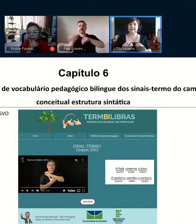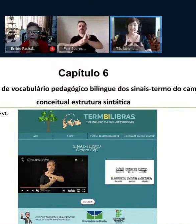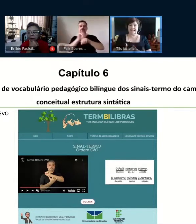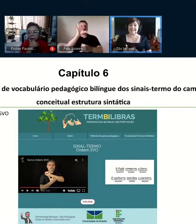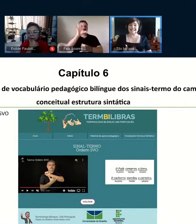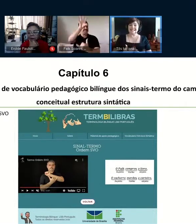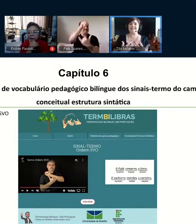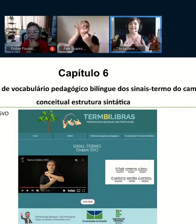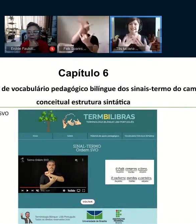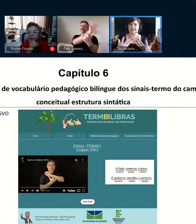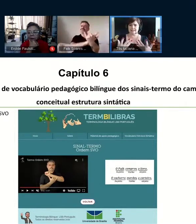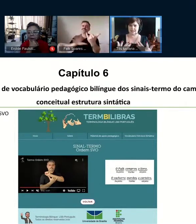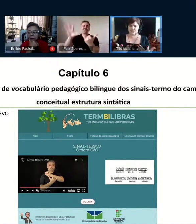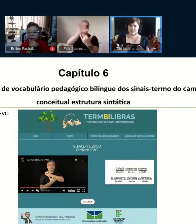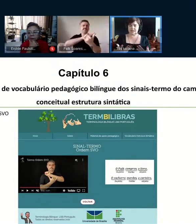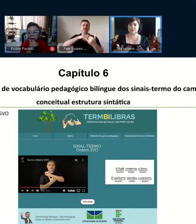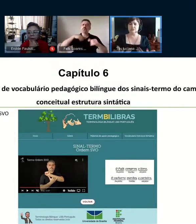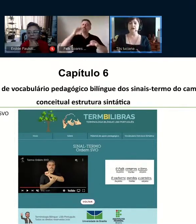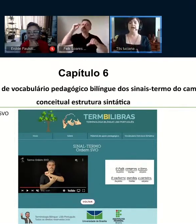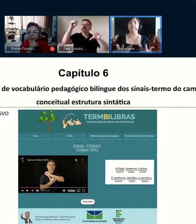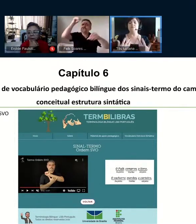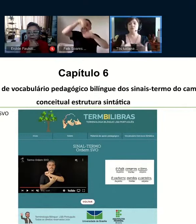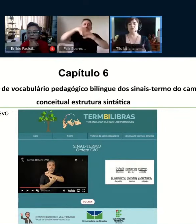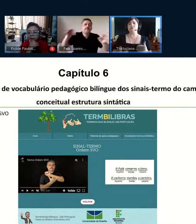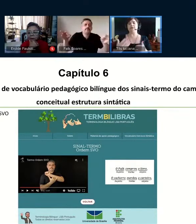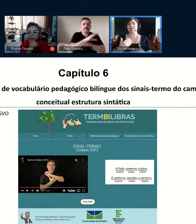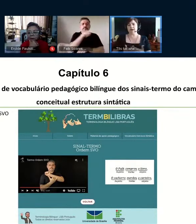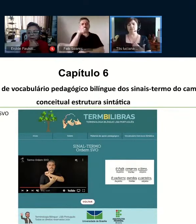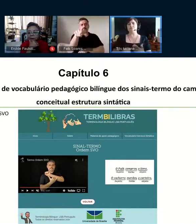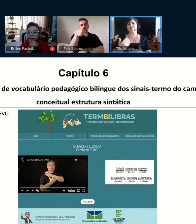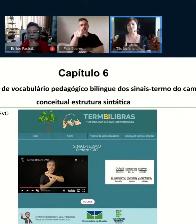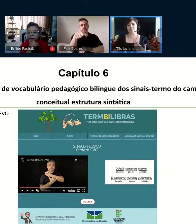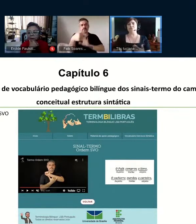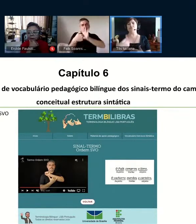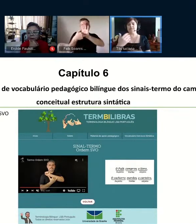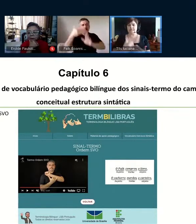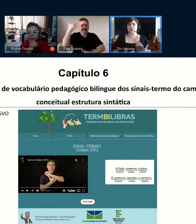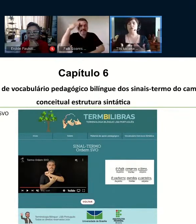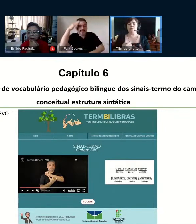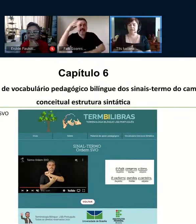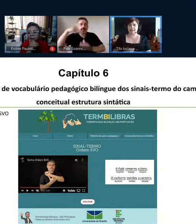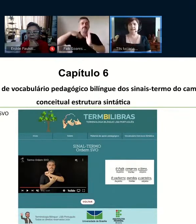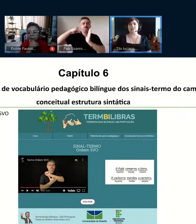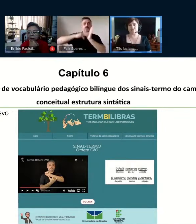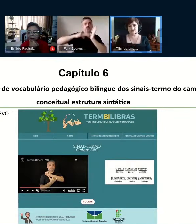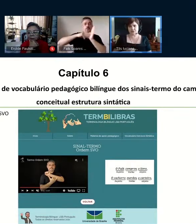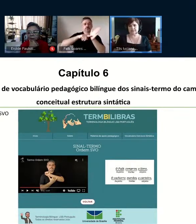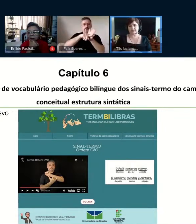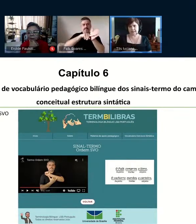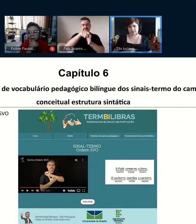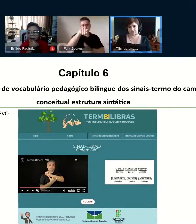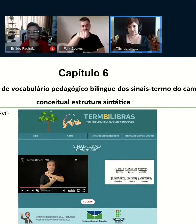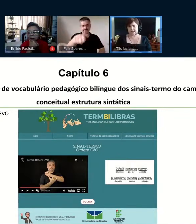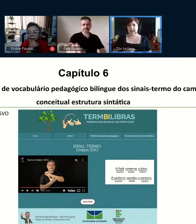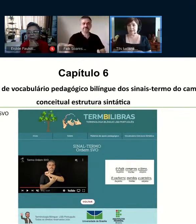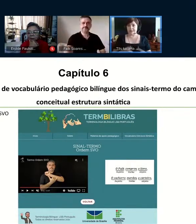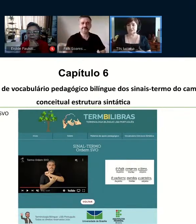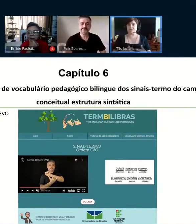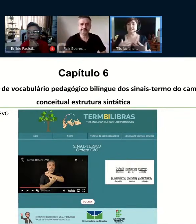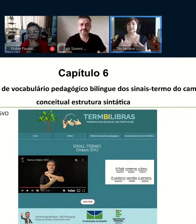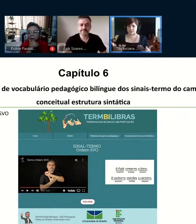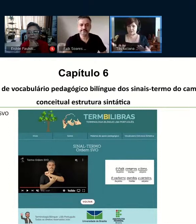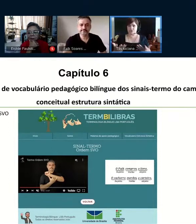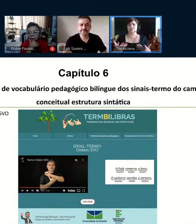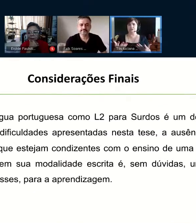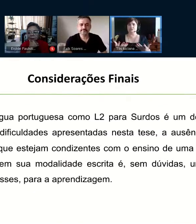faz esse entendimento, é muito mais fácil do surdo assim compreender a estrutura sintática a